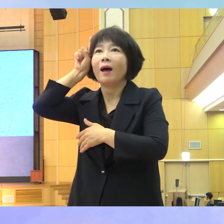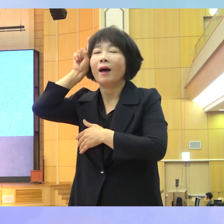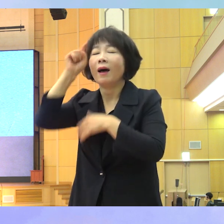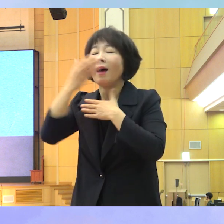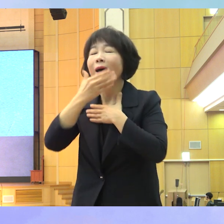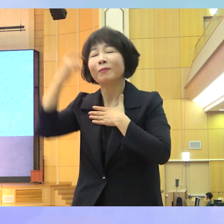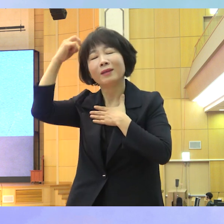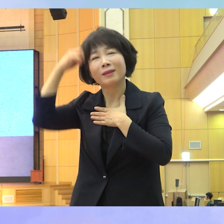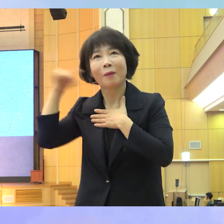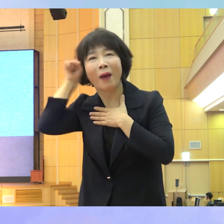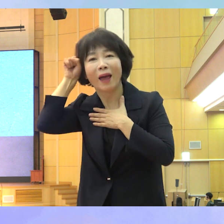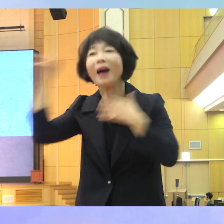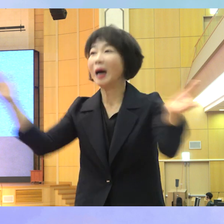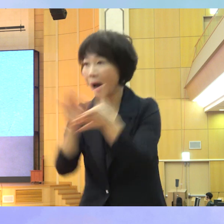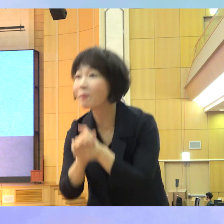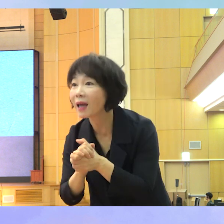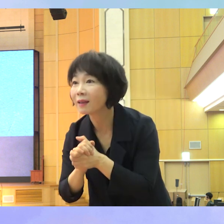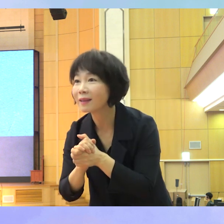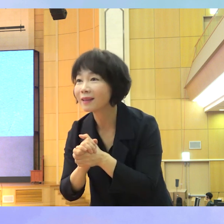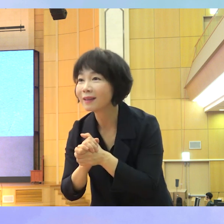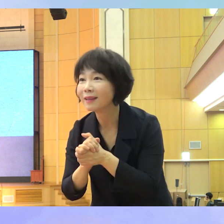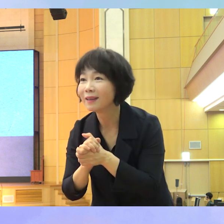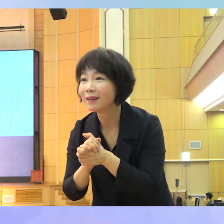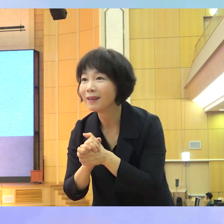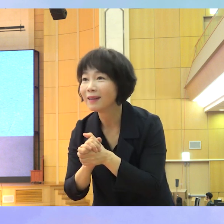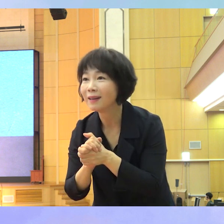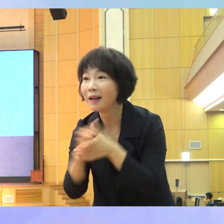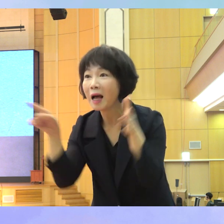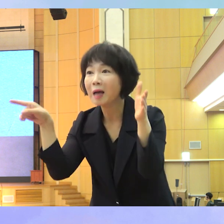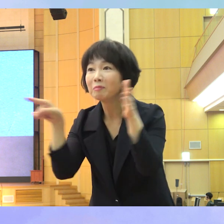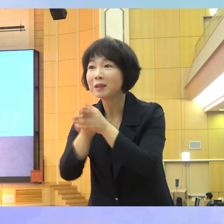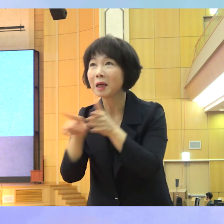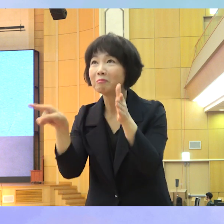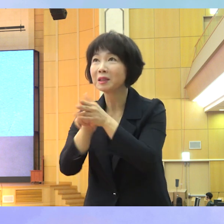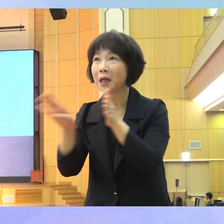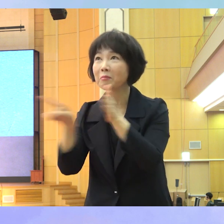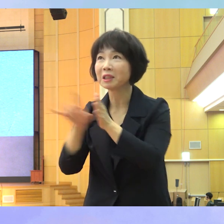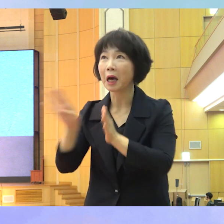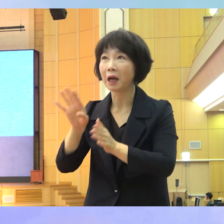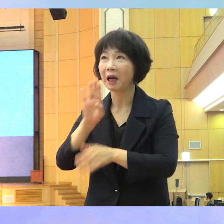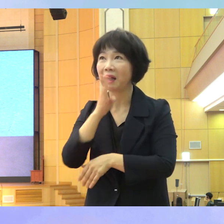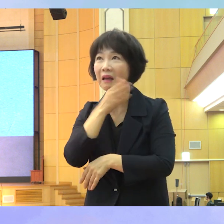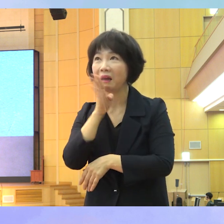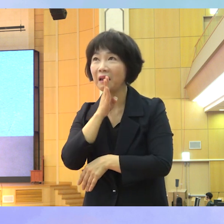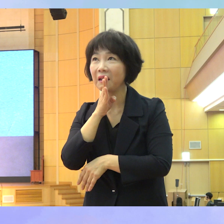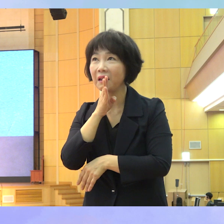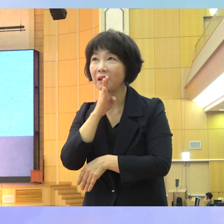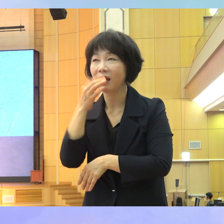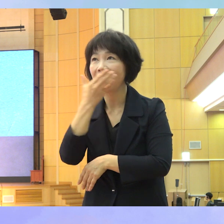행복해서 덩실덩실 춤을 추셔야지. 지금 일어나서 춤 추셔야 돼요.